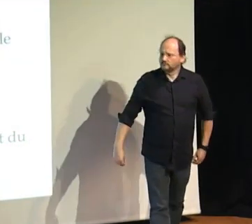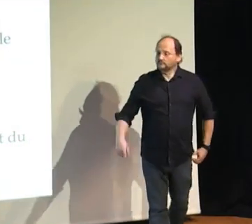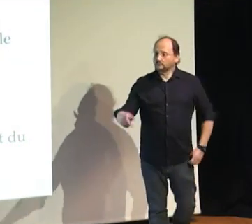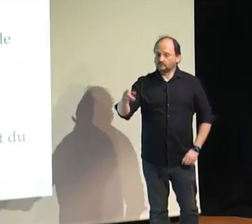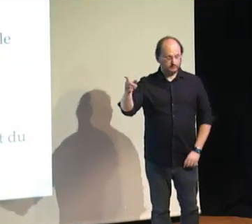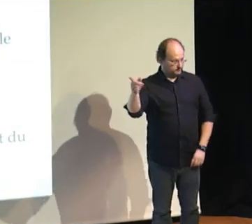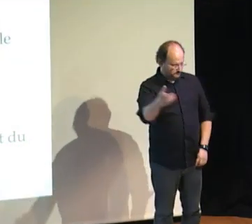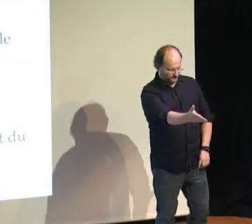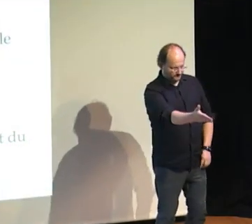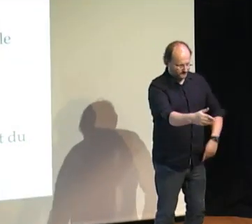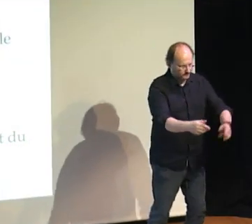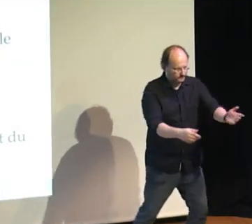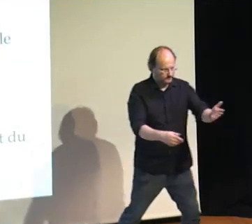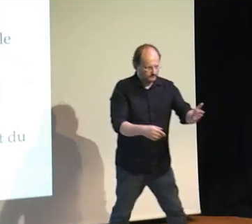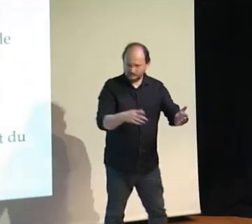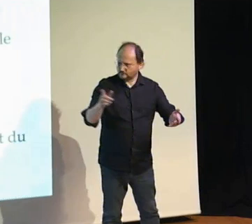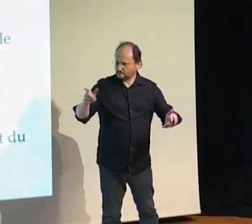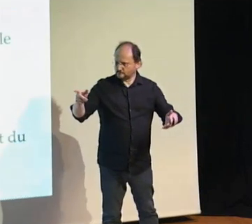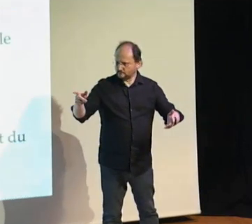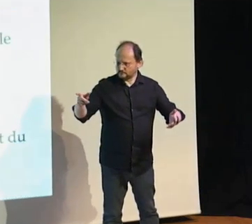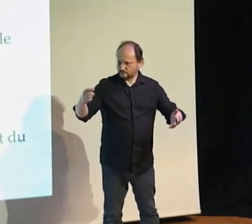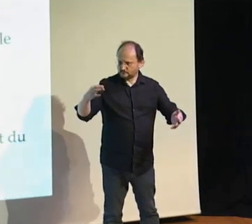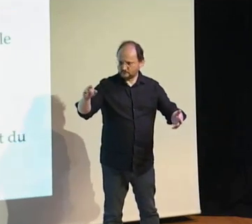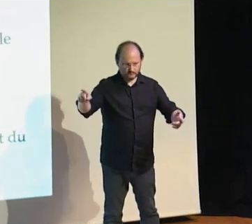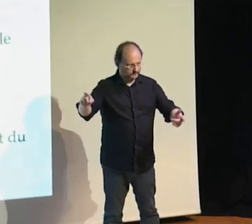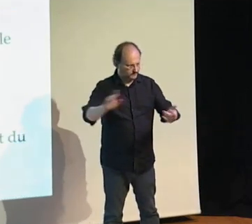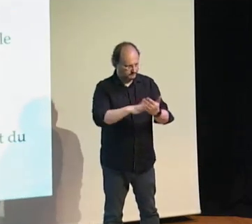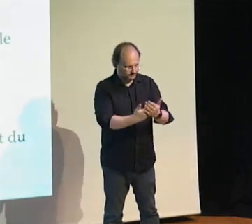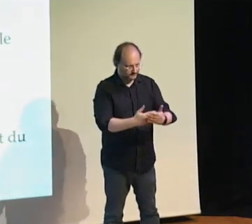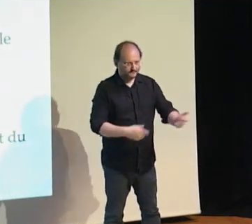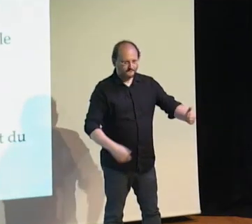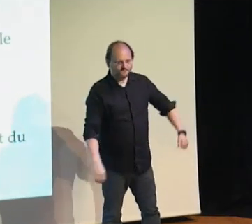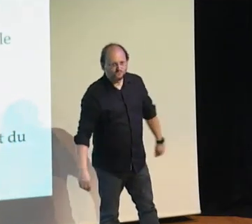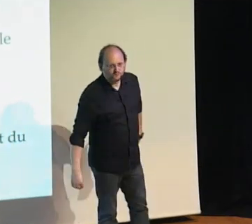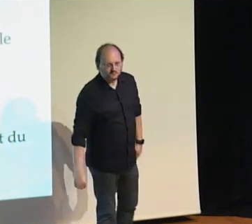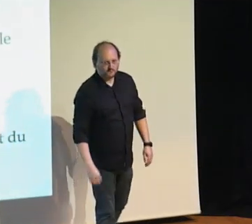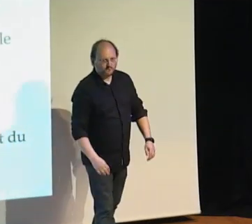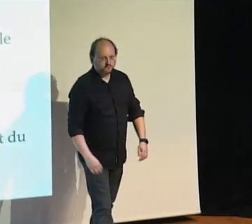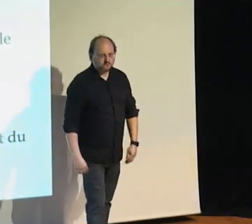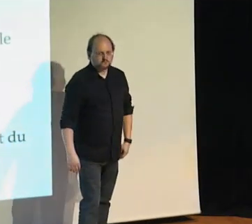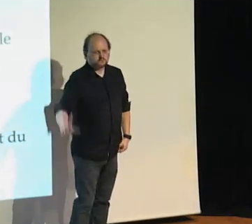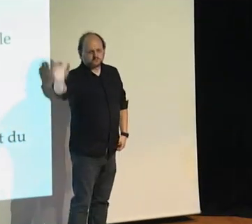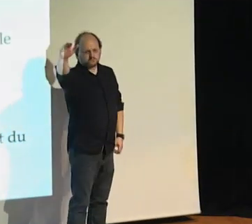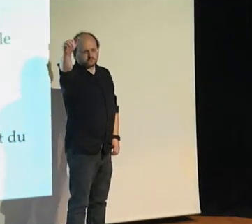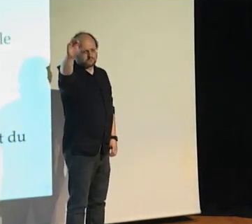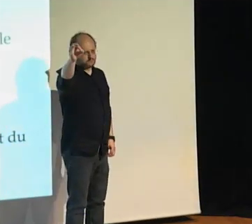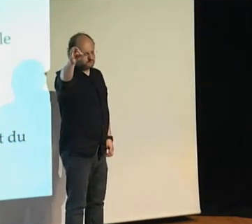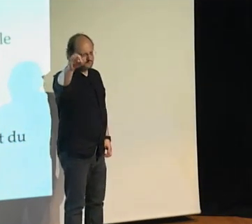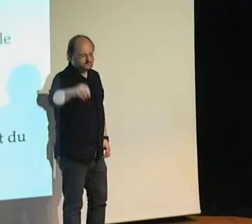Oui. Oui. Ok. Merci beaucoup d'abord. Je ne sais pas s'il faut que j'attende.